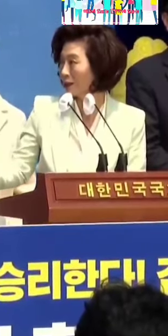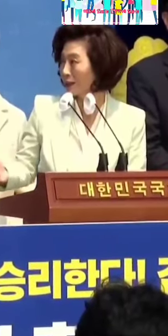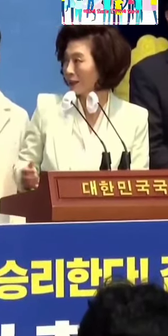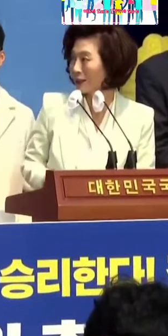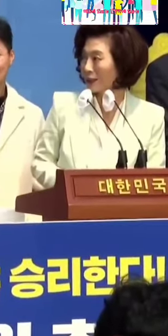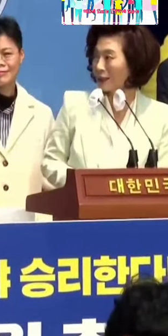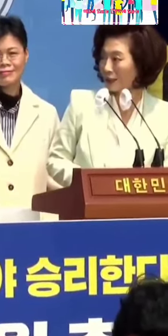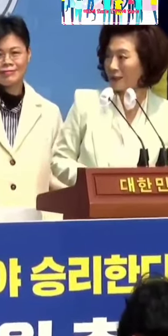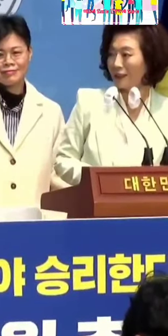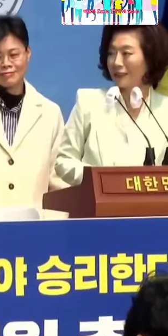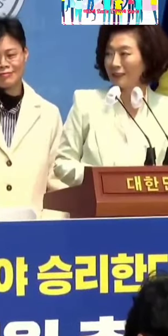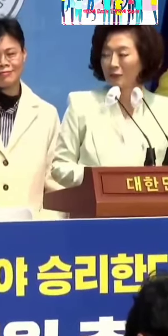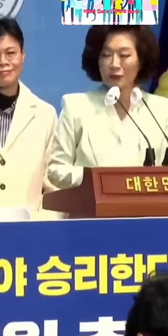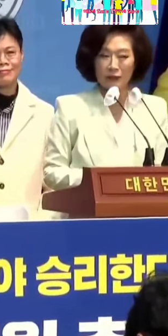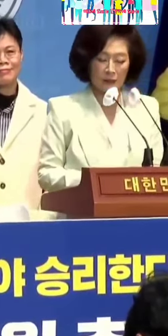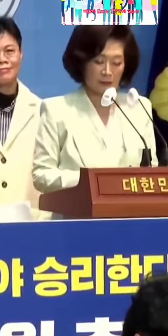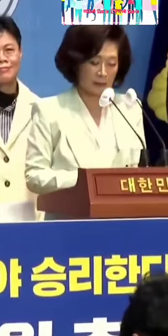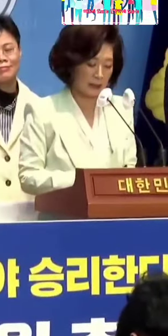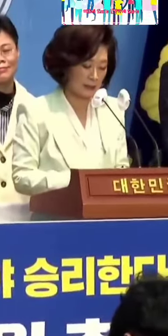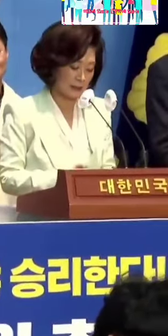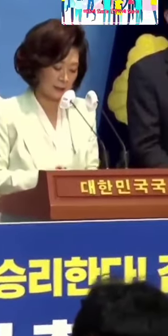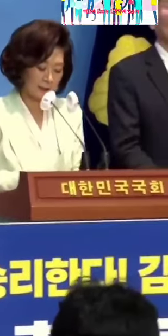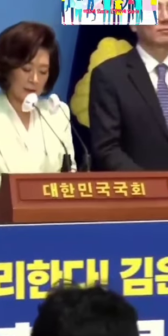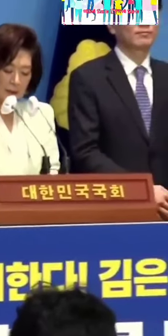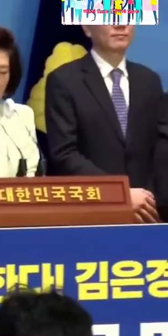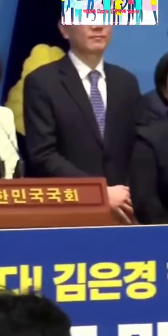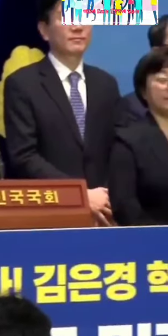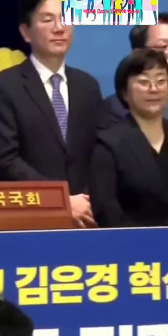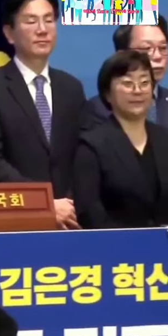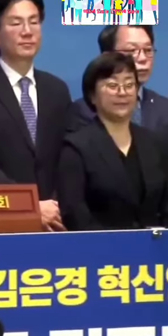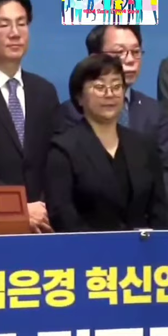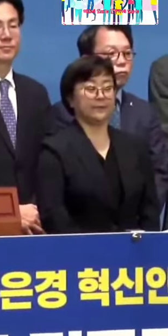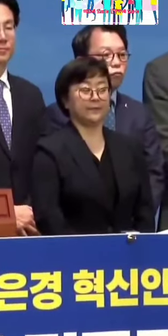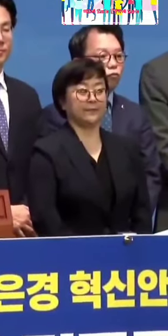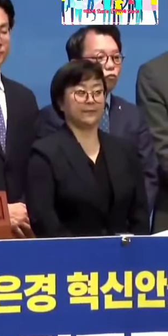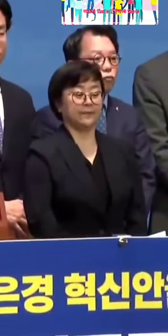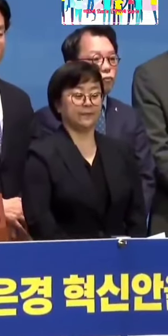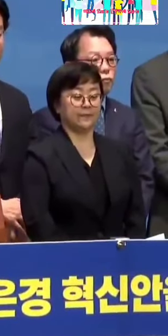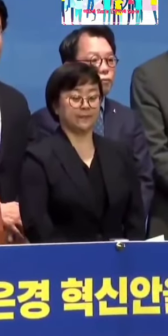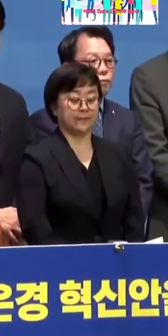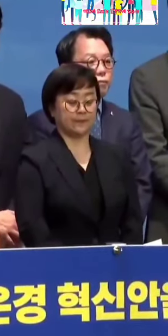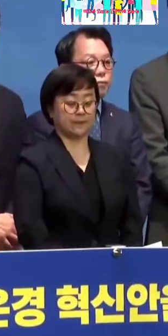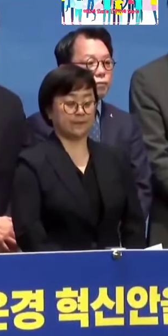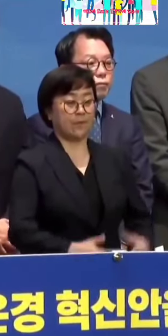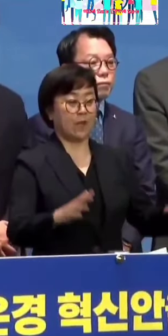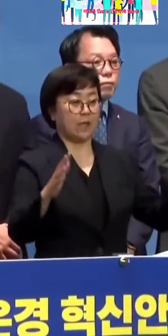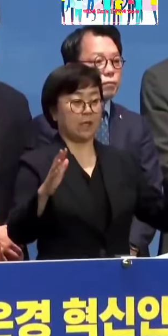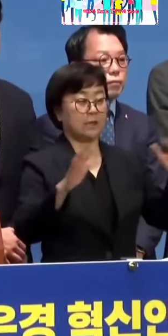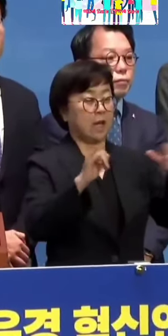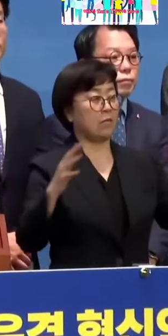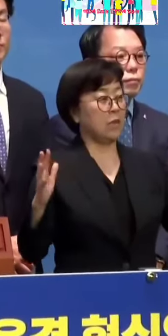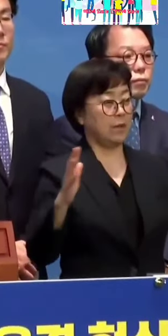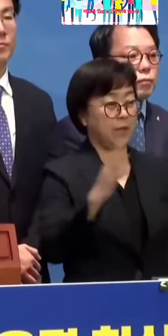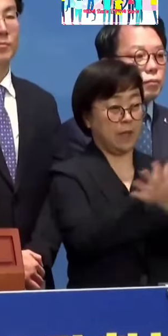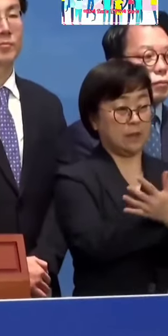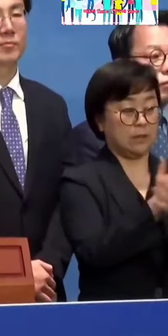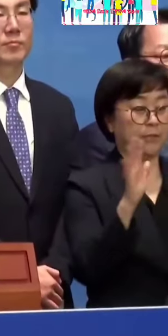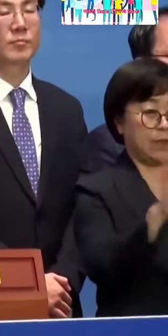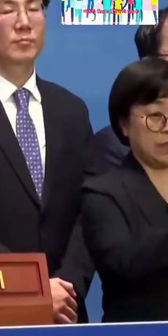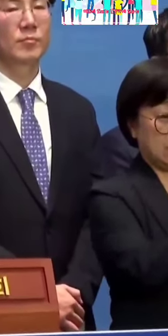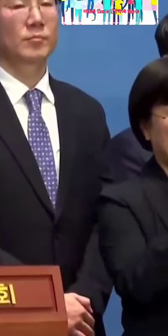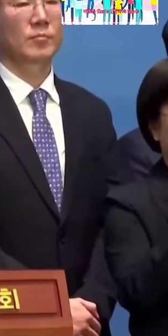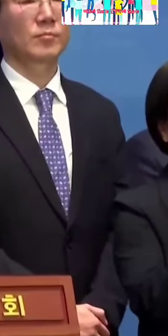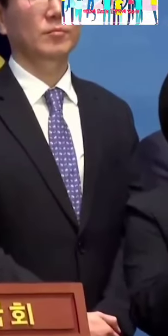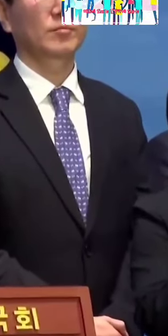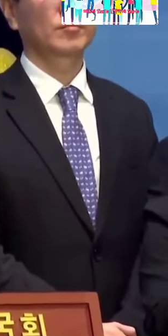인사하시죠? 네, 네, 참석하셨습니다. 네. 물갈이 얘기가 많이 나오고 있는데 뭐